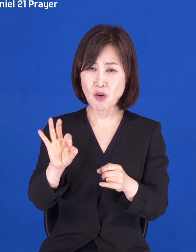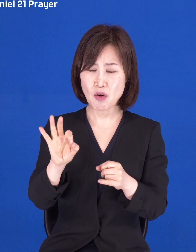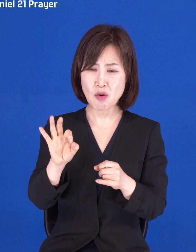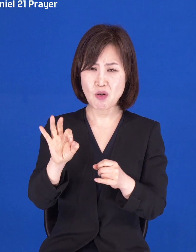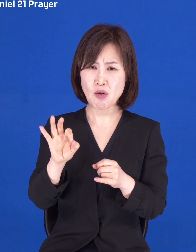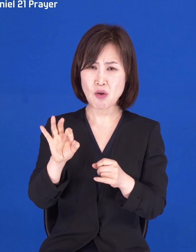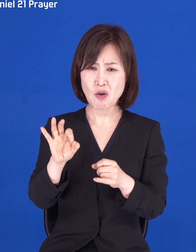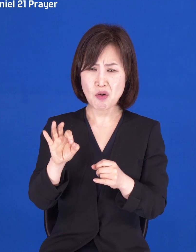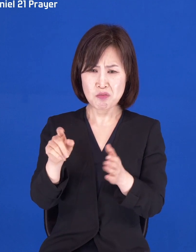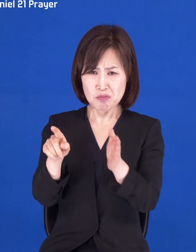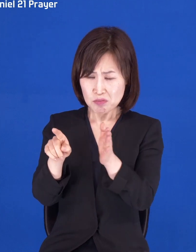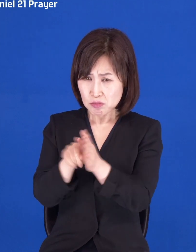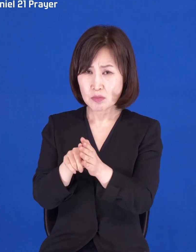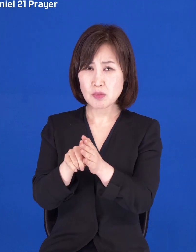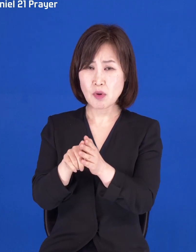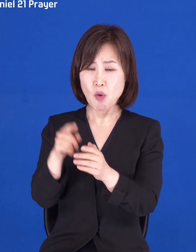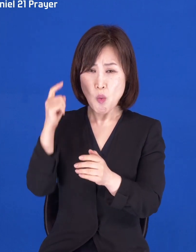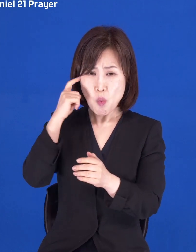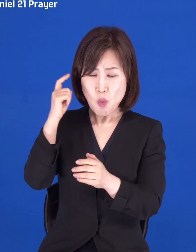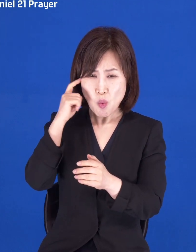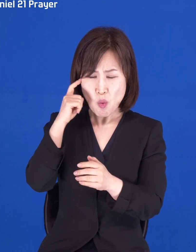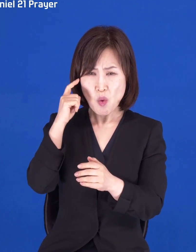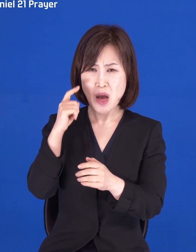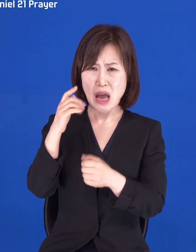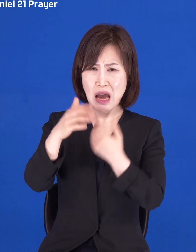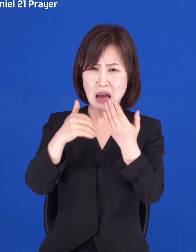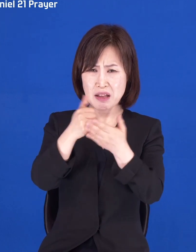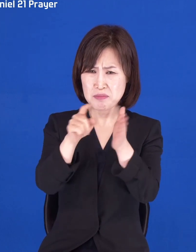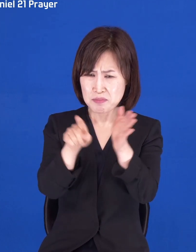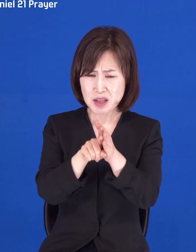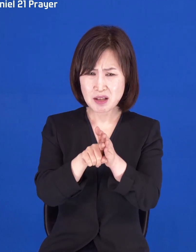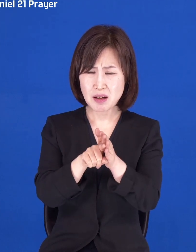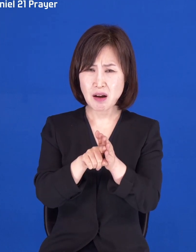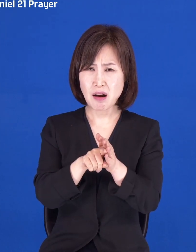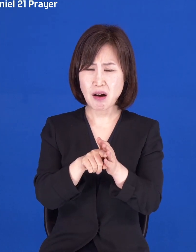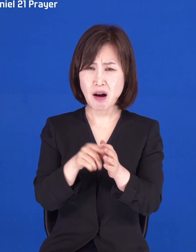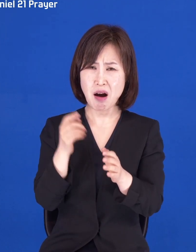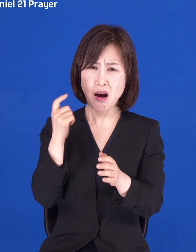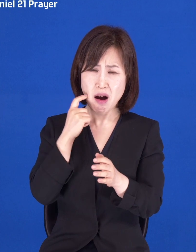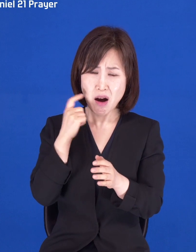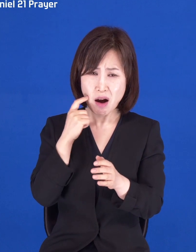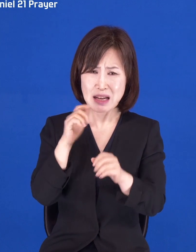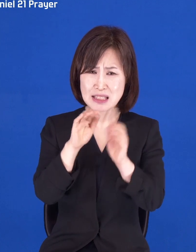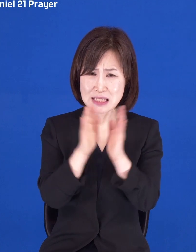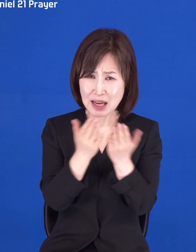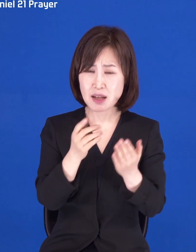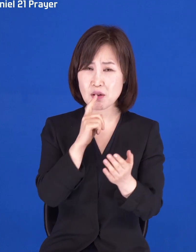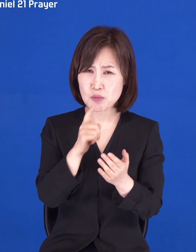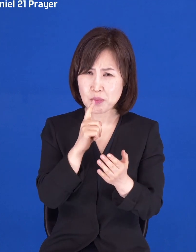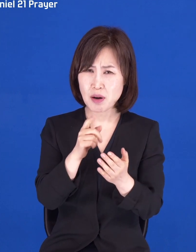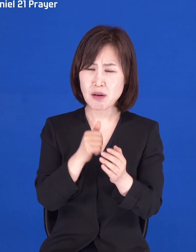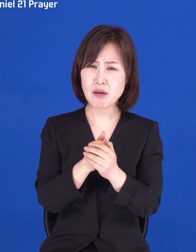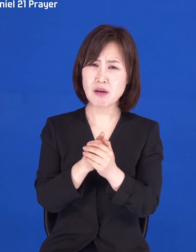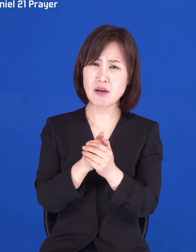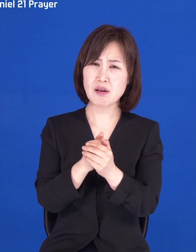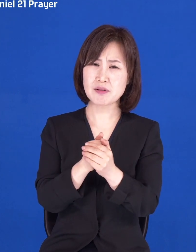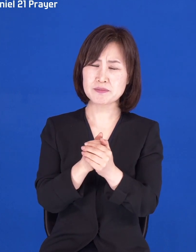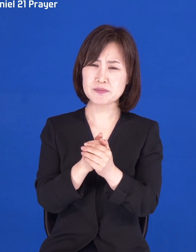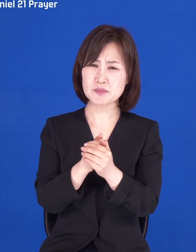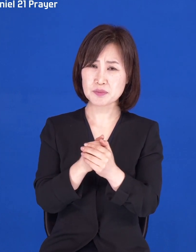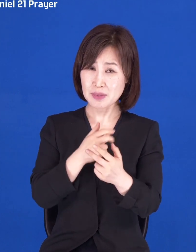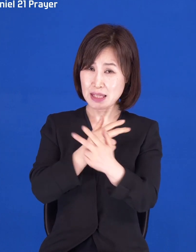하고 미신 같은 책을 볼 수가 있냐고, 보위부에서 아버지를 붙잡아 갈 때 아버지가 그